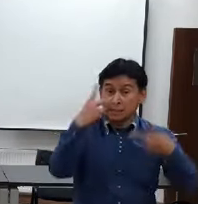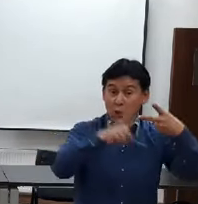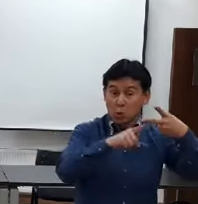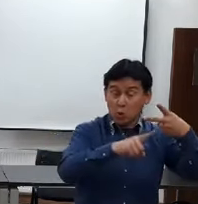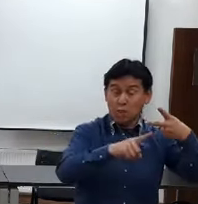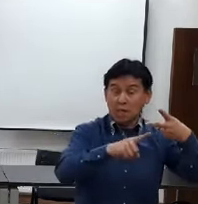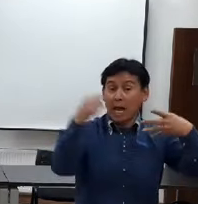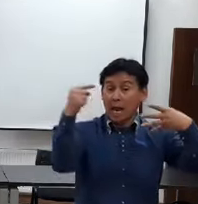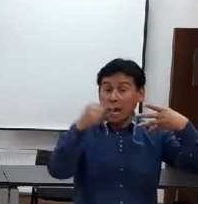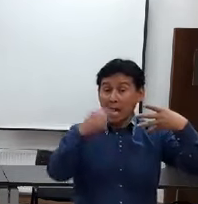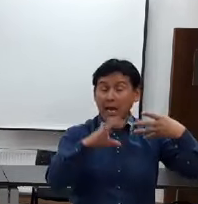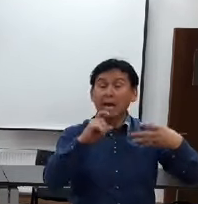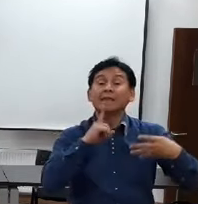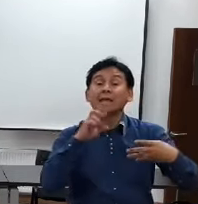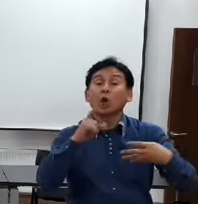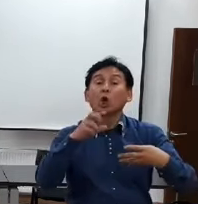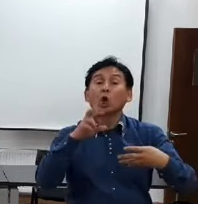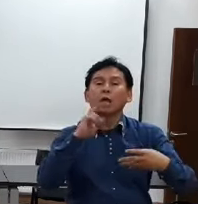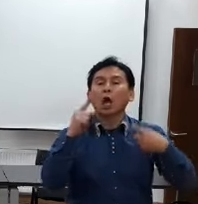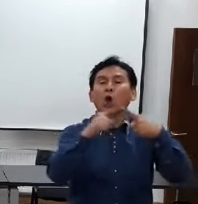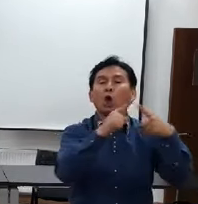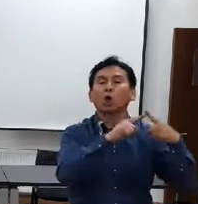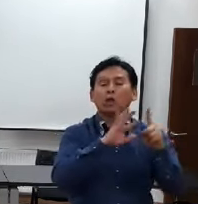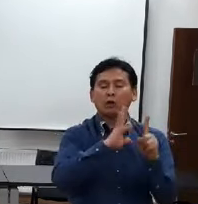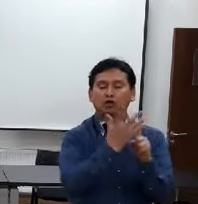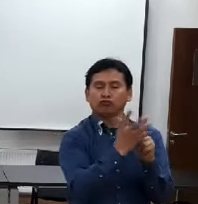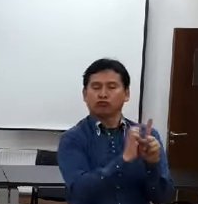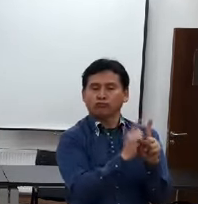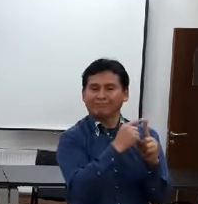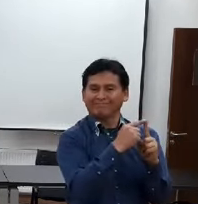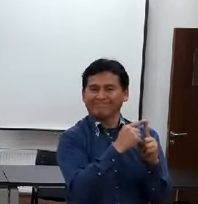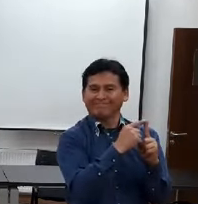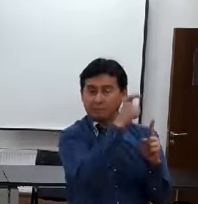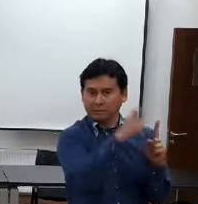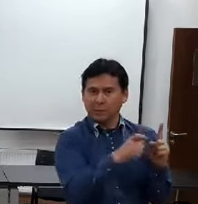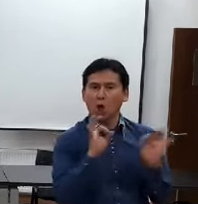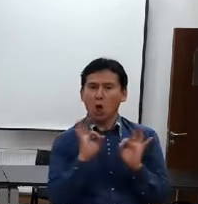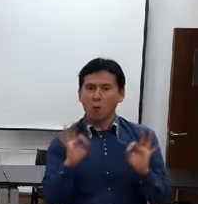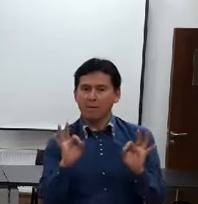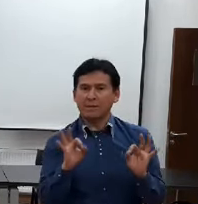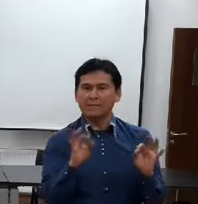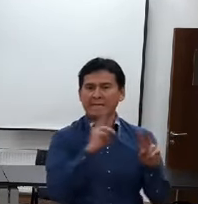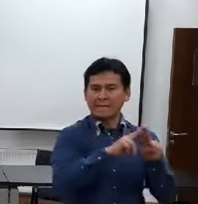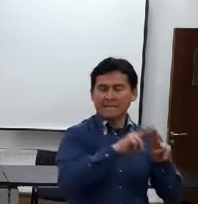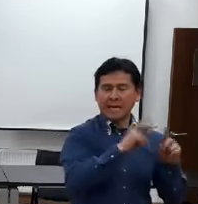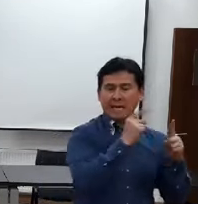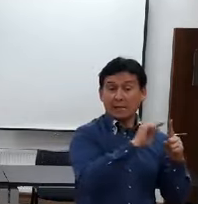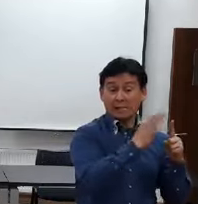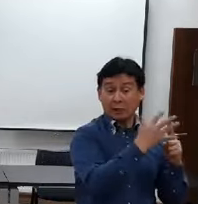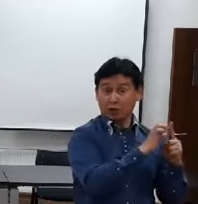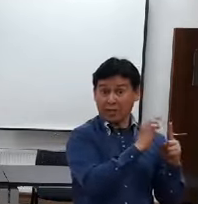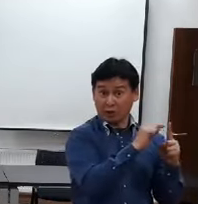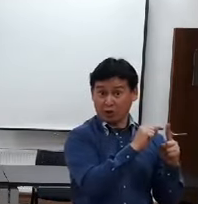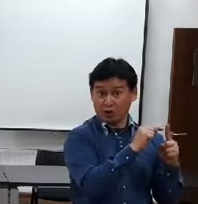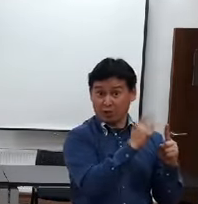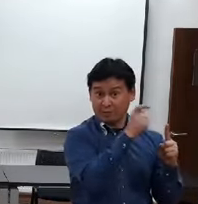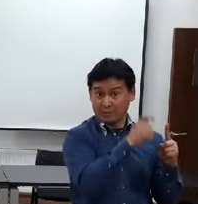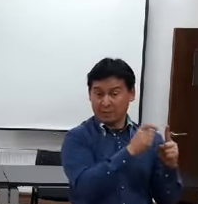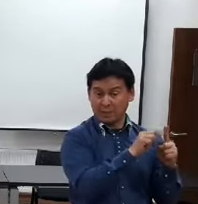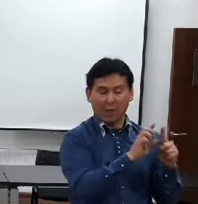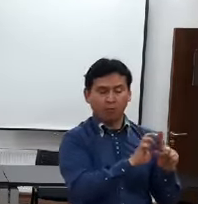casos probables son los contactos estrechos lo que normalmente se hacía con los contactos estrechos era